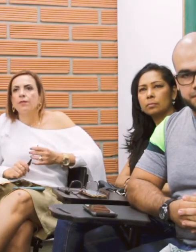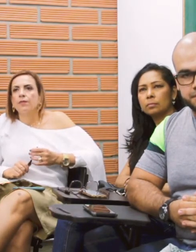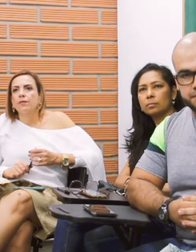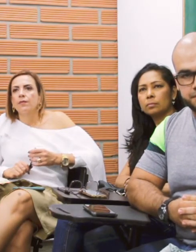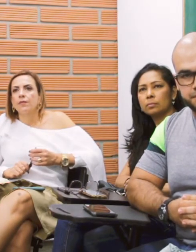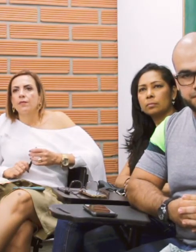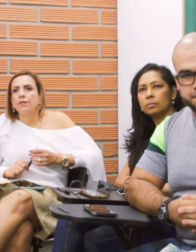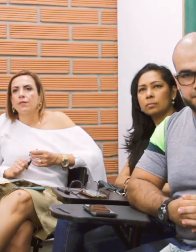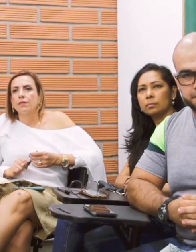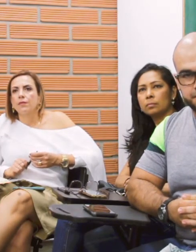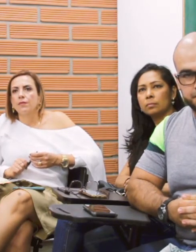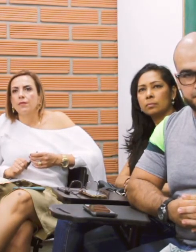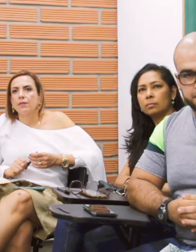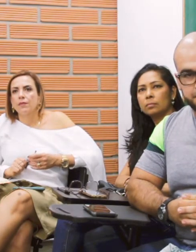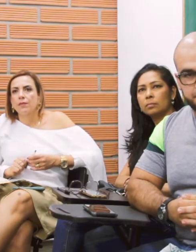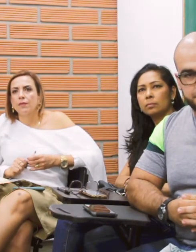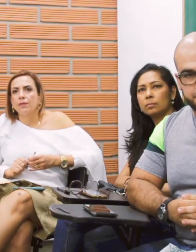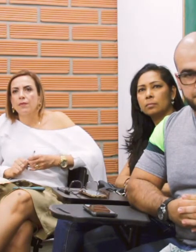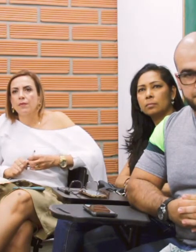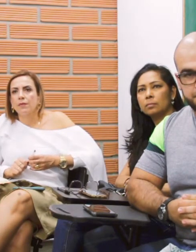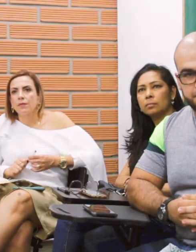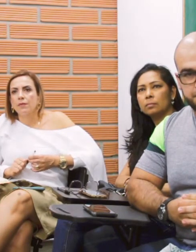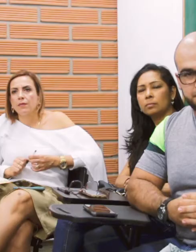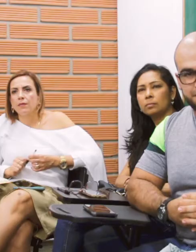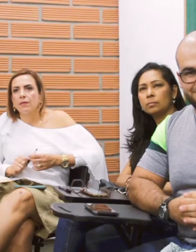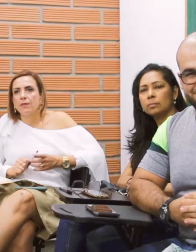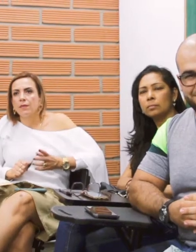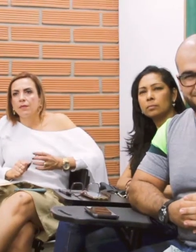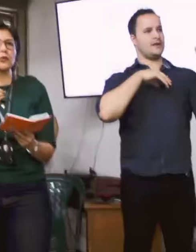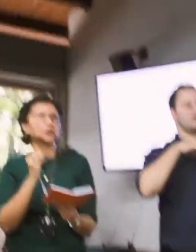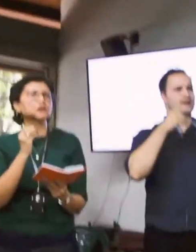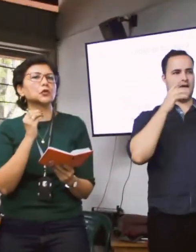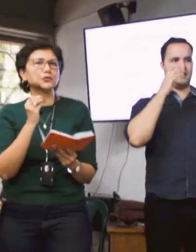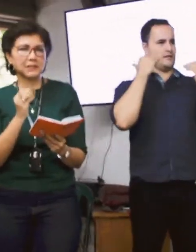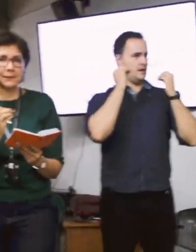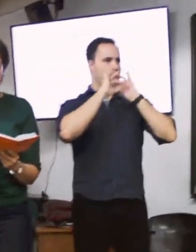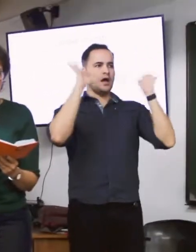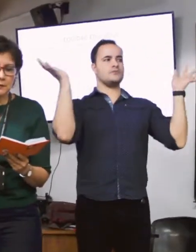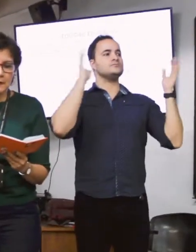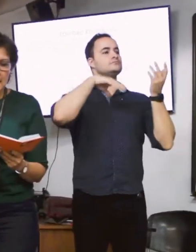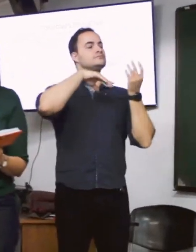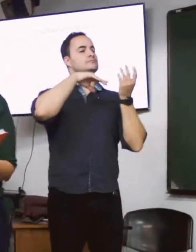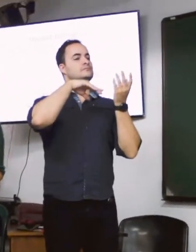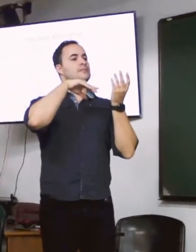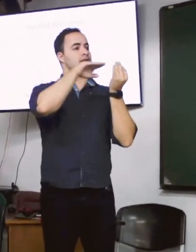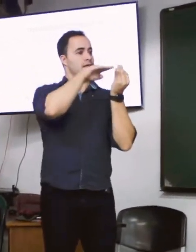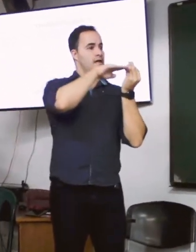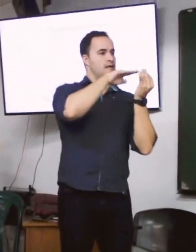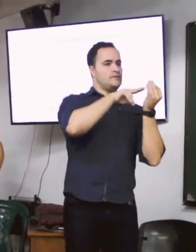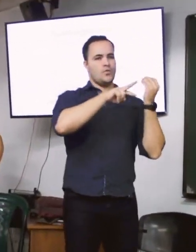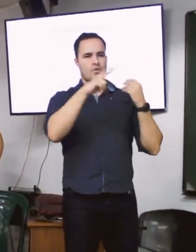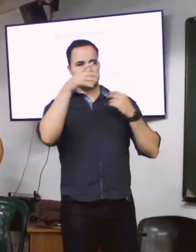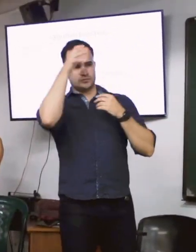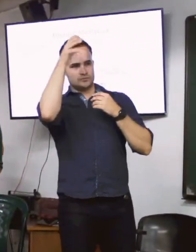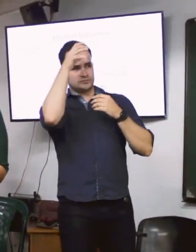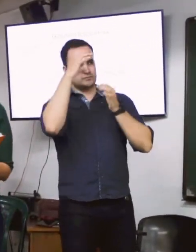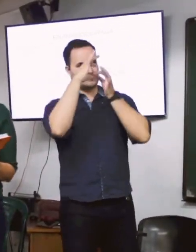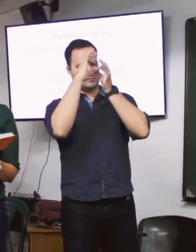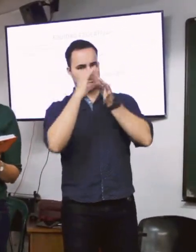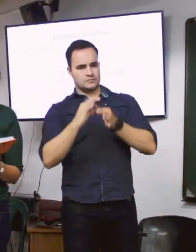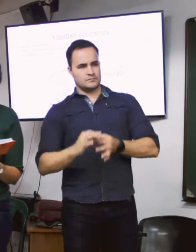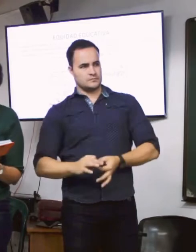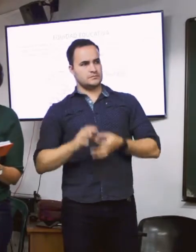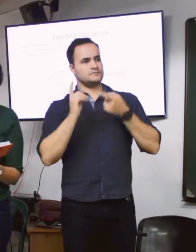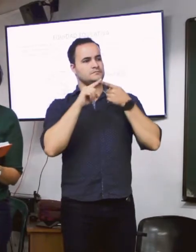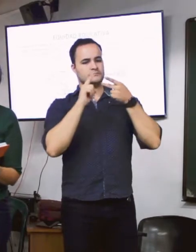Muy difícil tratar de encontrar un lugar común. Quisiera de otros conceptos, así como de los campos de procedencia,